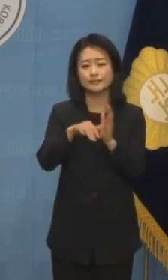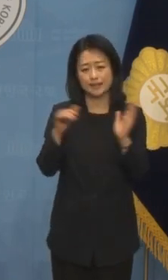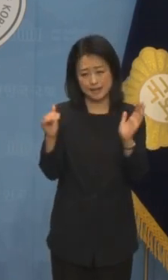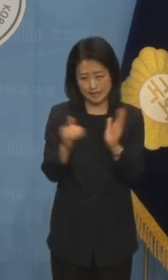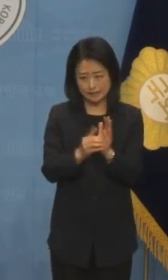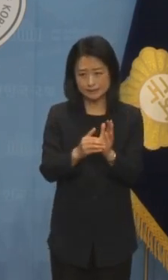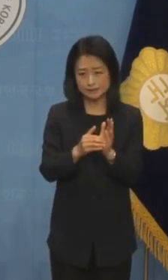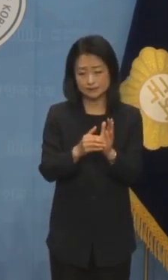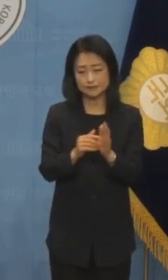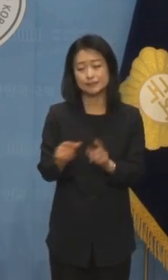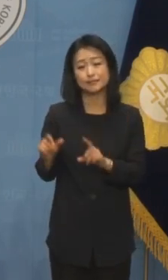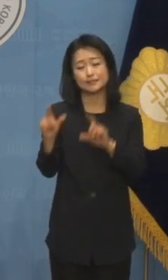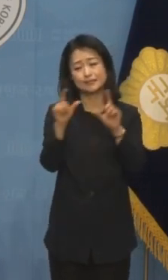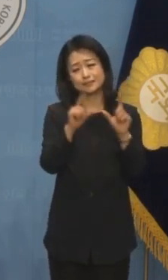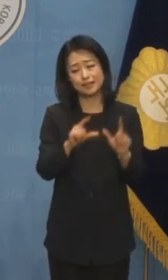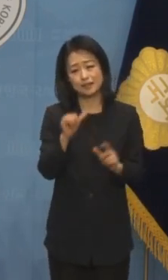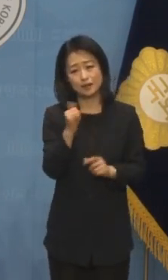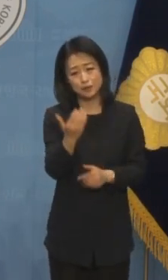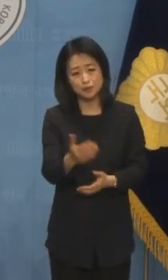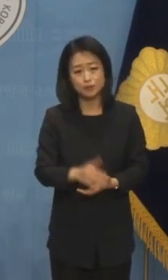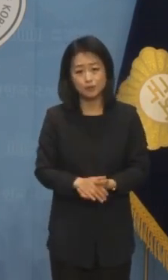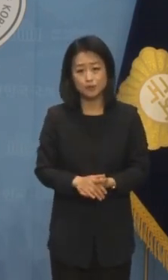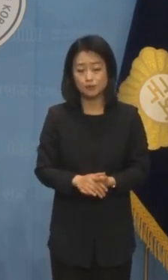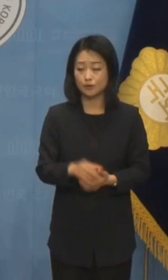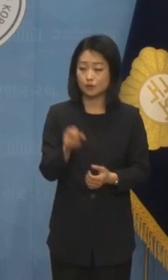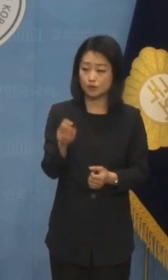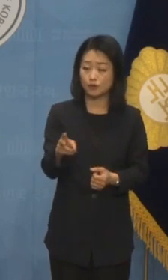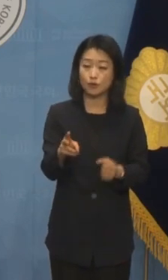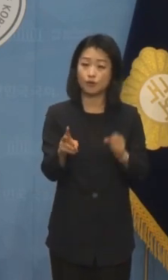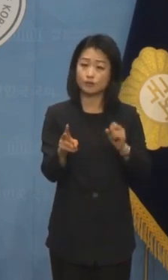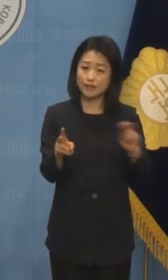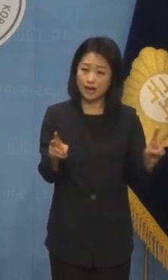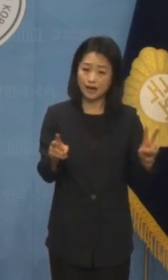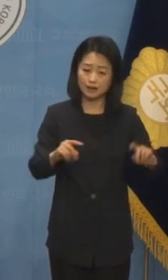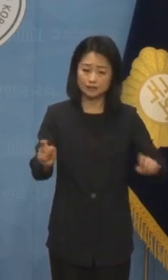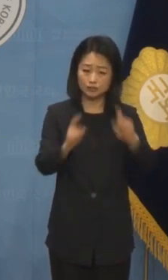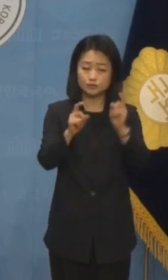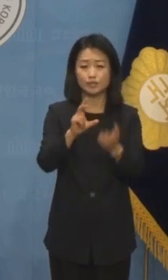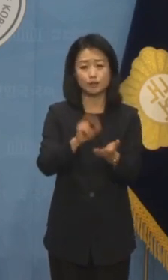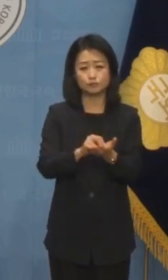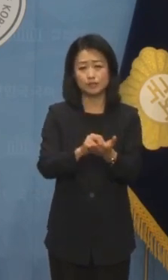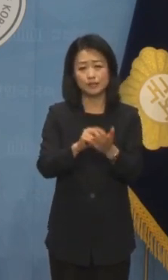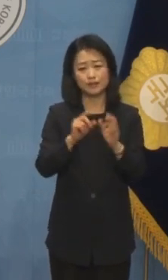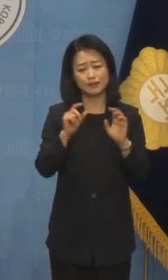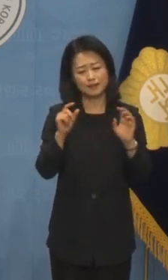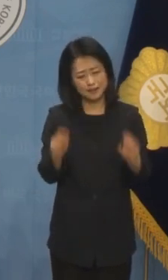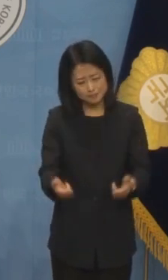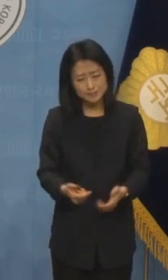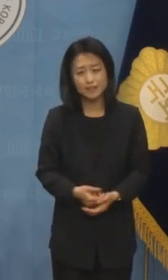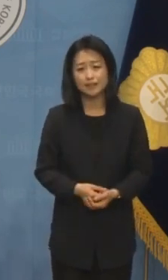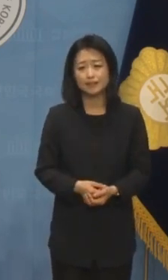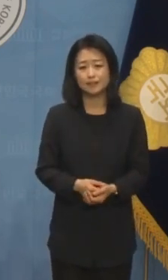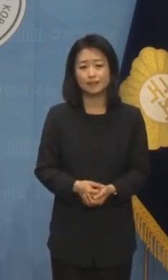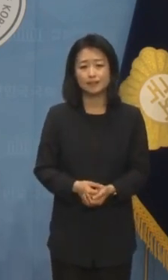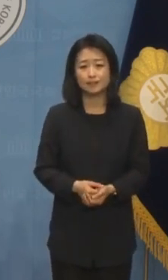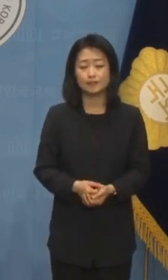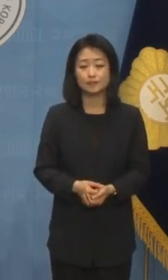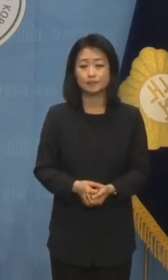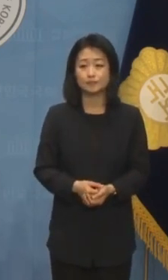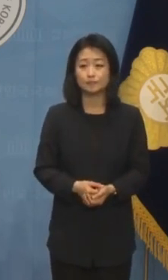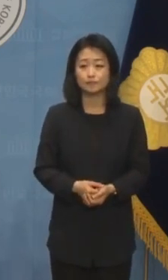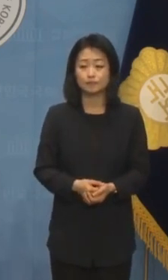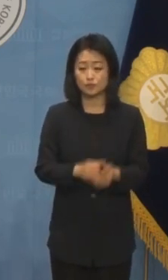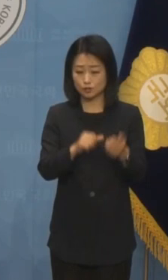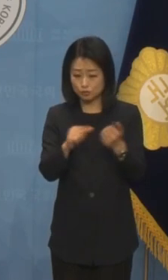이렇게 살아야겠습니까? 여야, 이게 정쟁의 문제이고 여야의 문제인지 묻고 싶습니다.